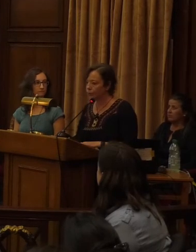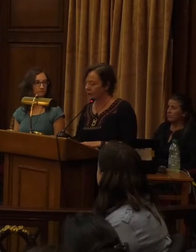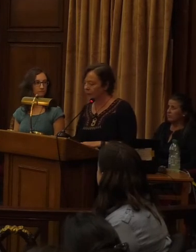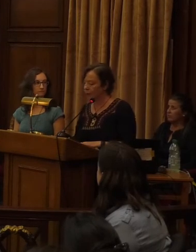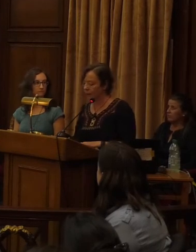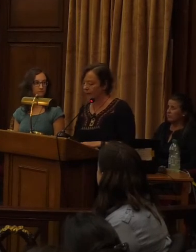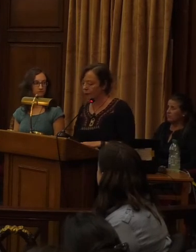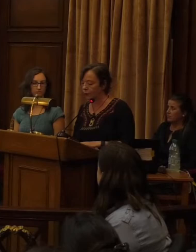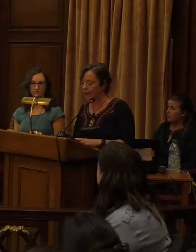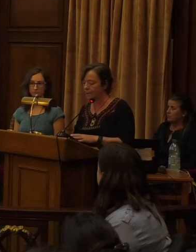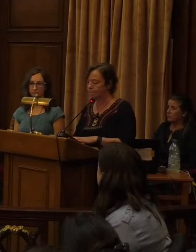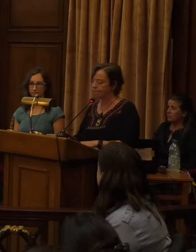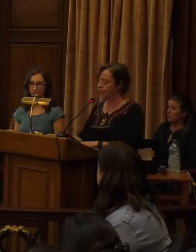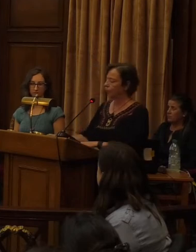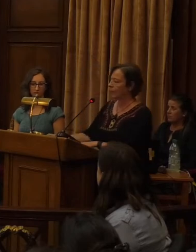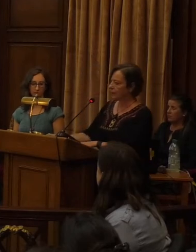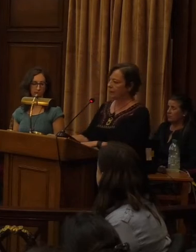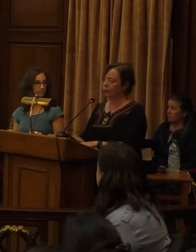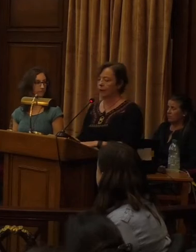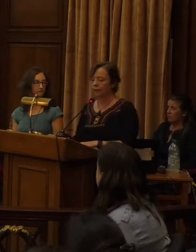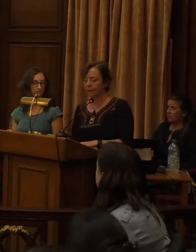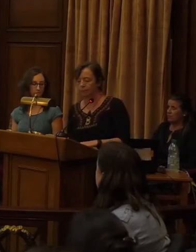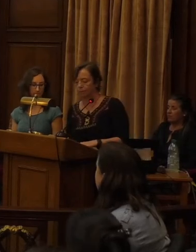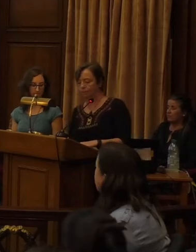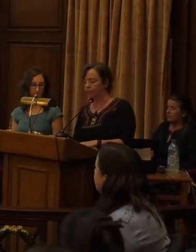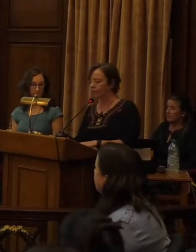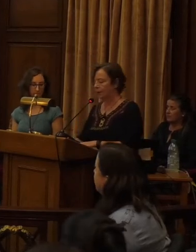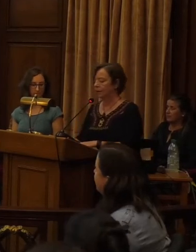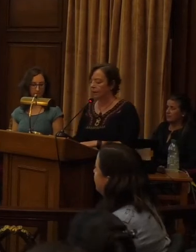paro en la Facultad de Psicología. Dice lo siguiente: